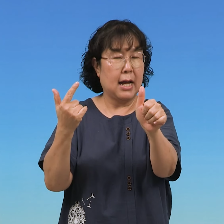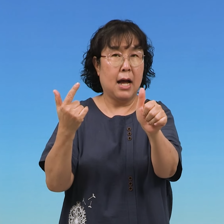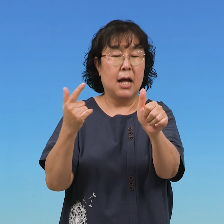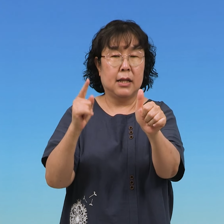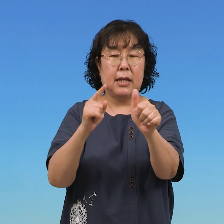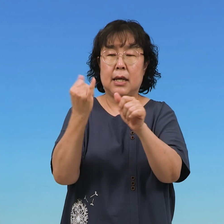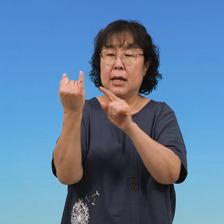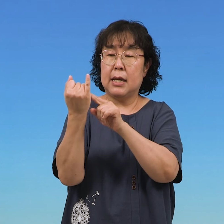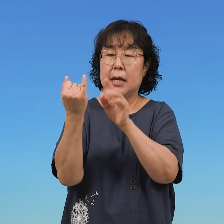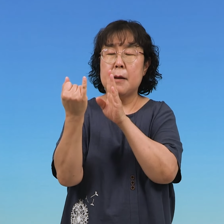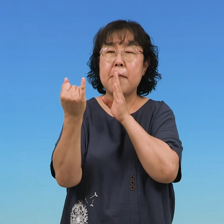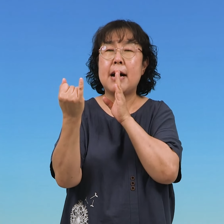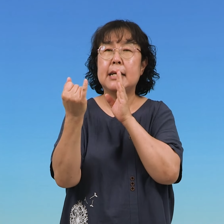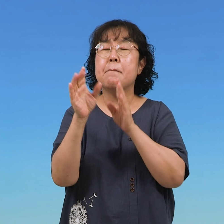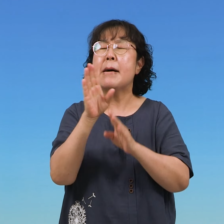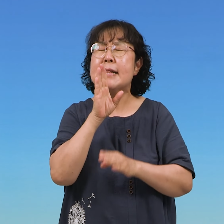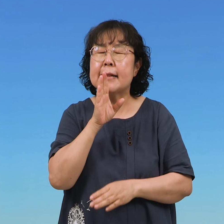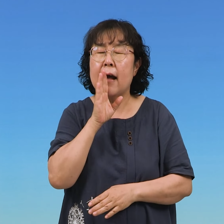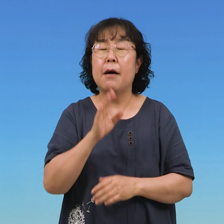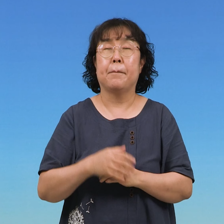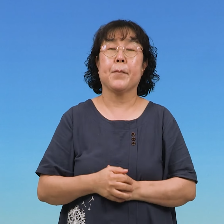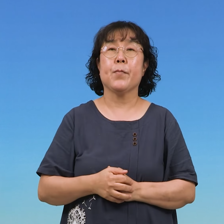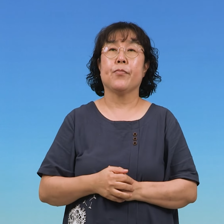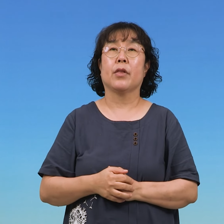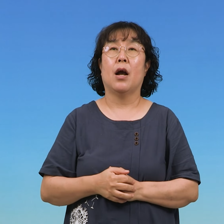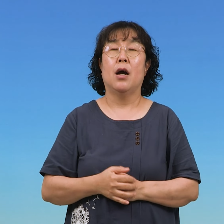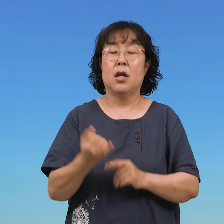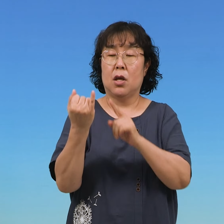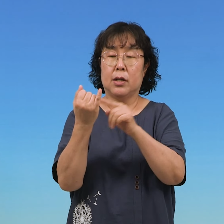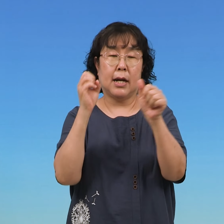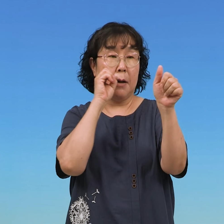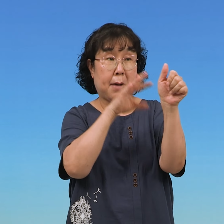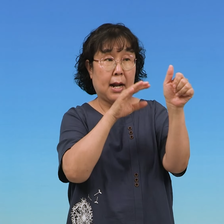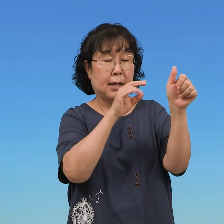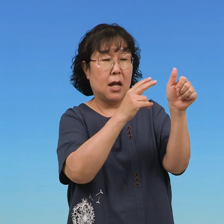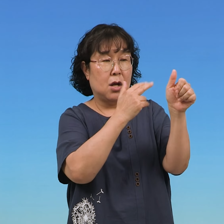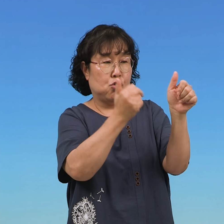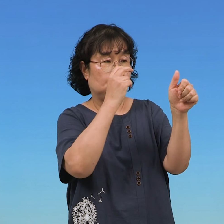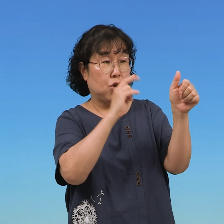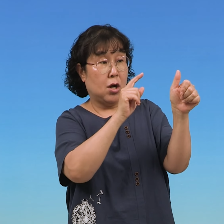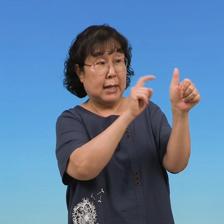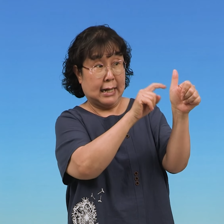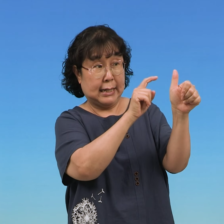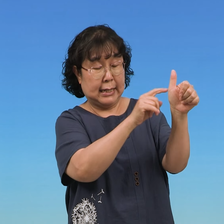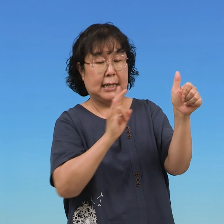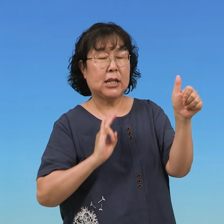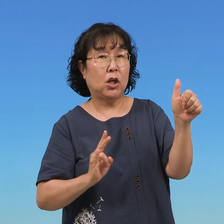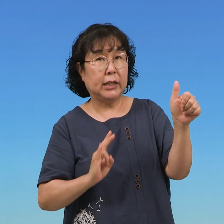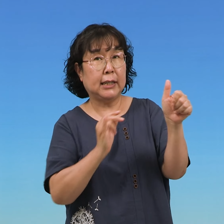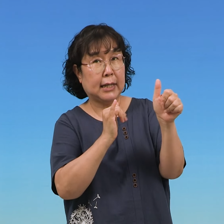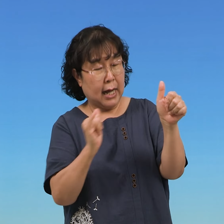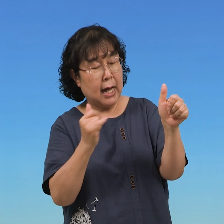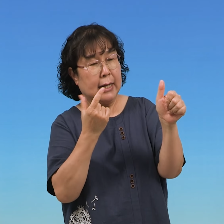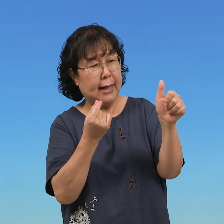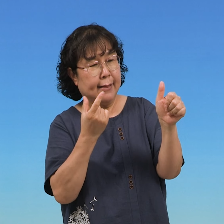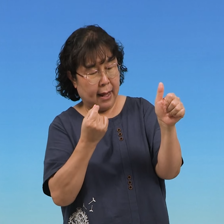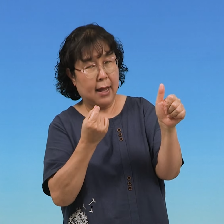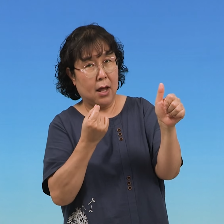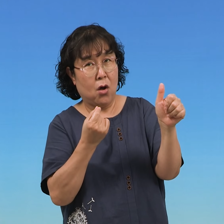너의 말이 참되도다. 그랬더니 19절 여자가 이르되 주여 내가 보니 당신은